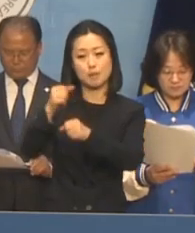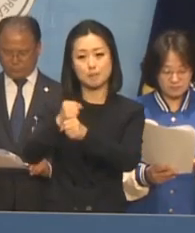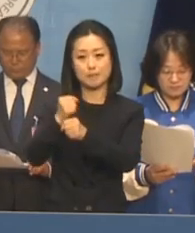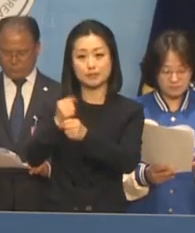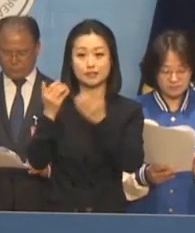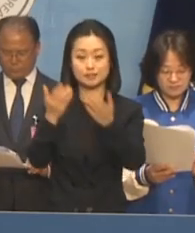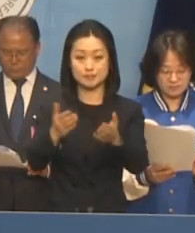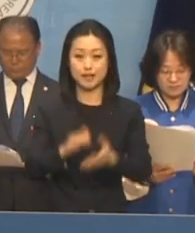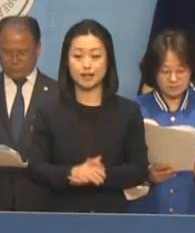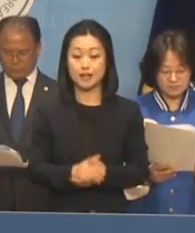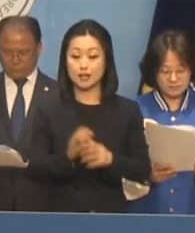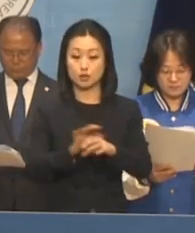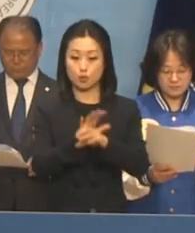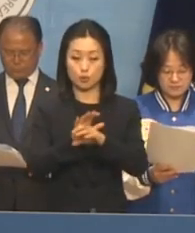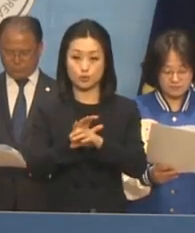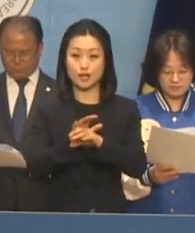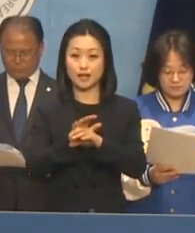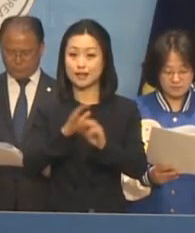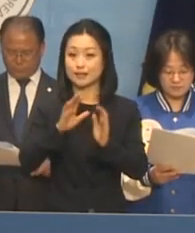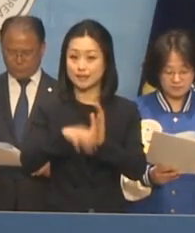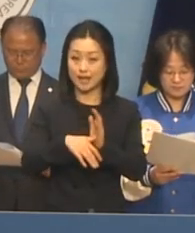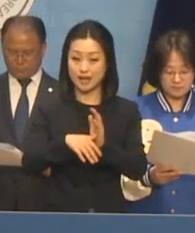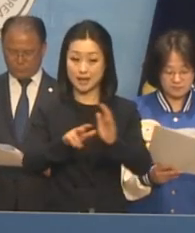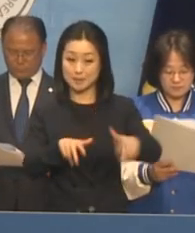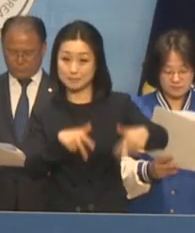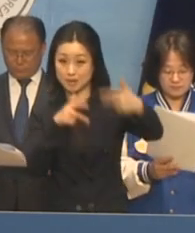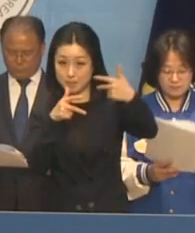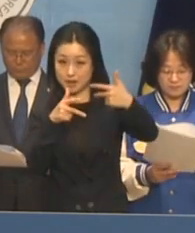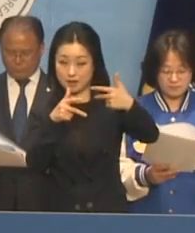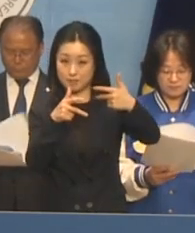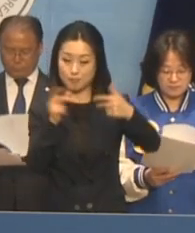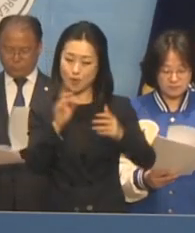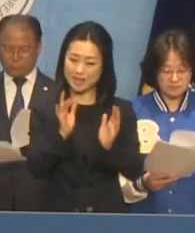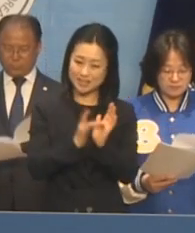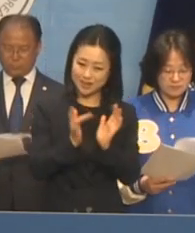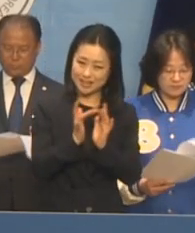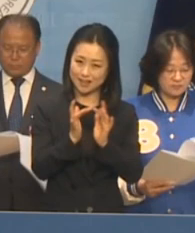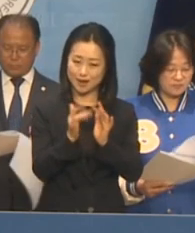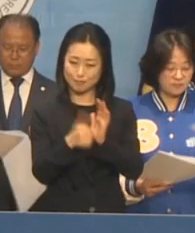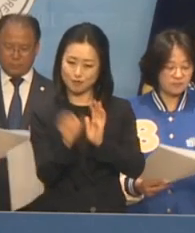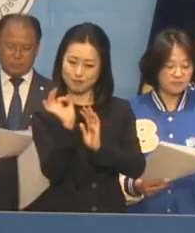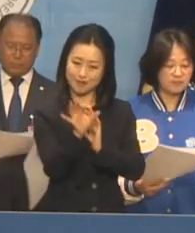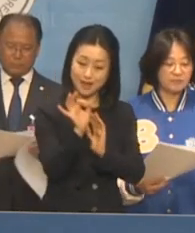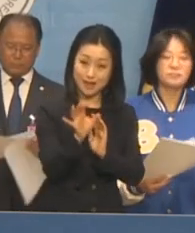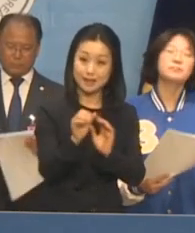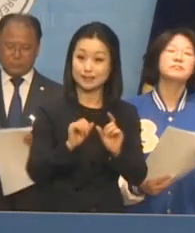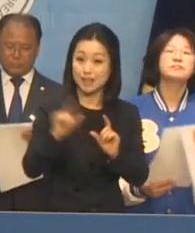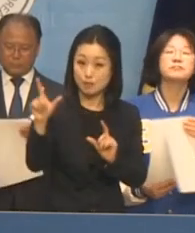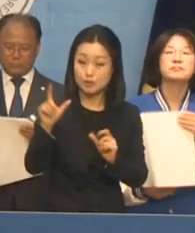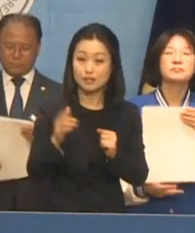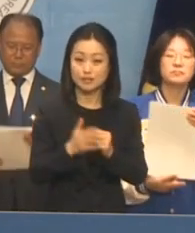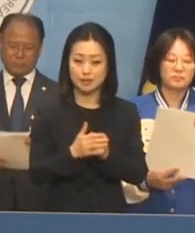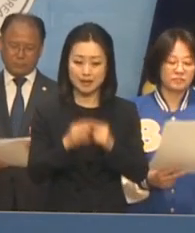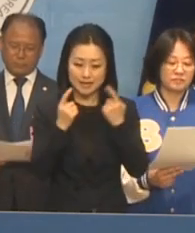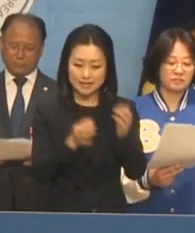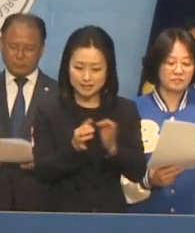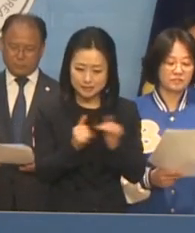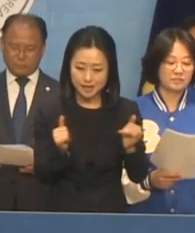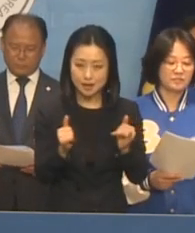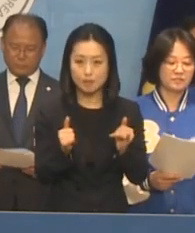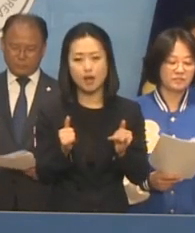지원하겠습니다 코로나 19를 거치면서 비대면 유통이 대세가 된 경제 생태계로 인해 대다수의 소상공인이 어려움을